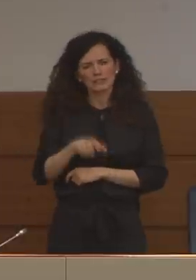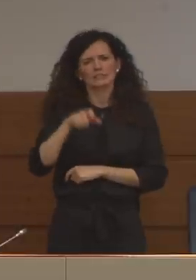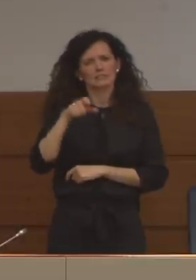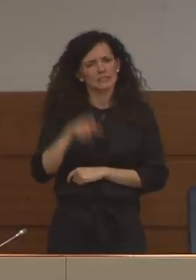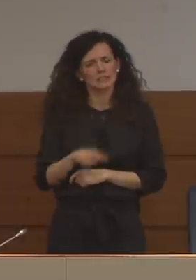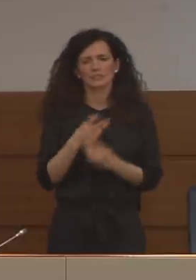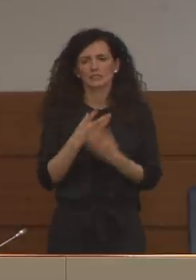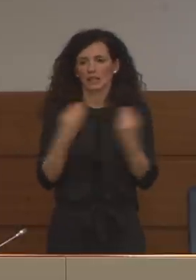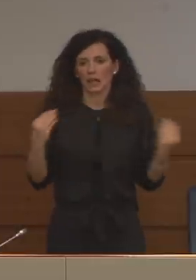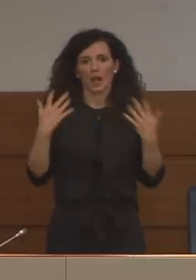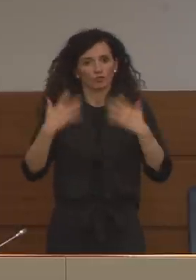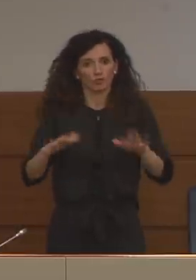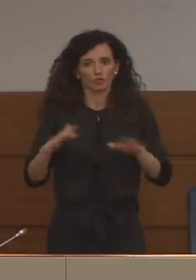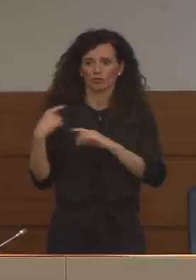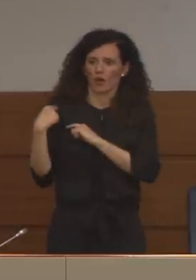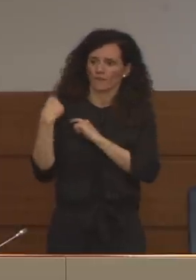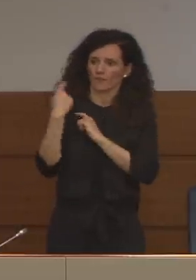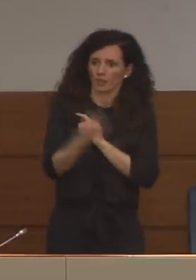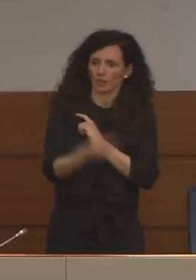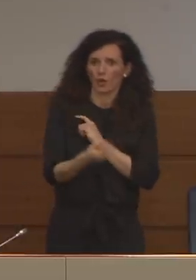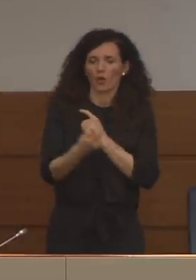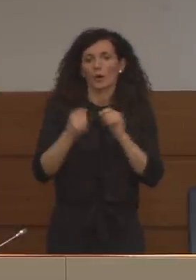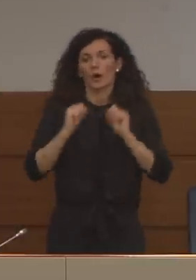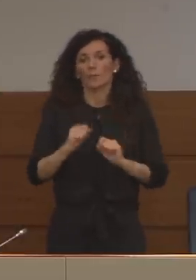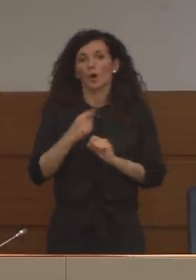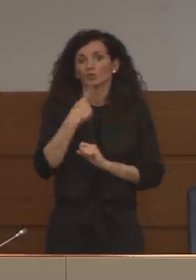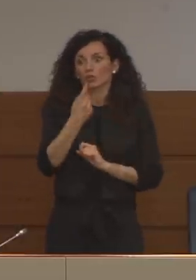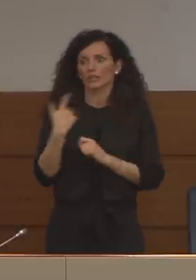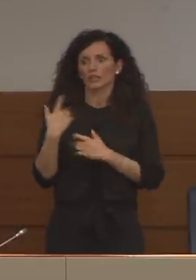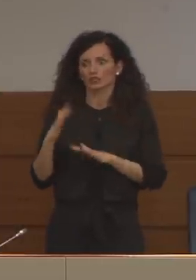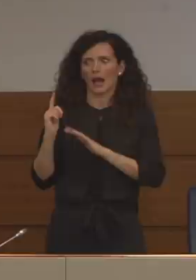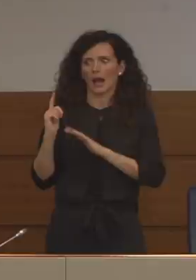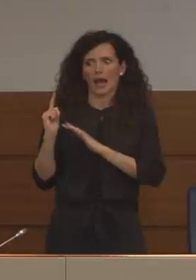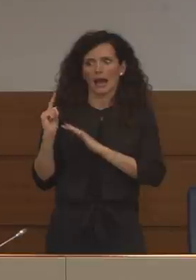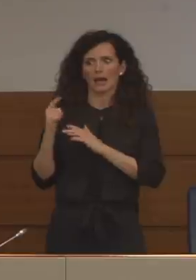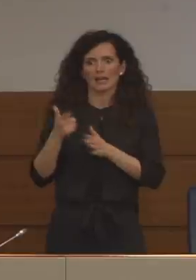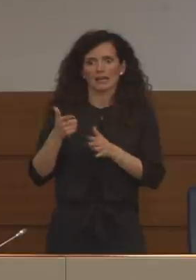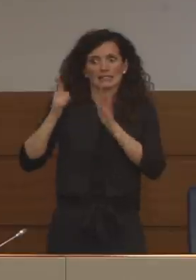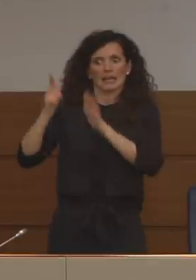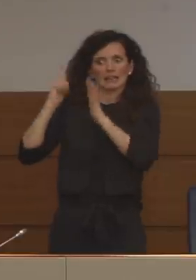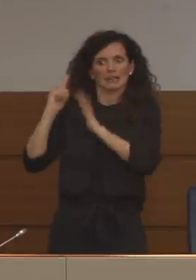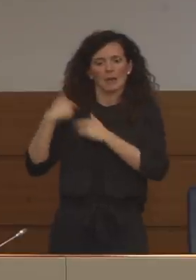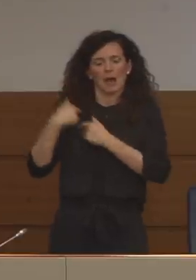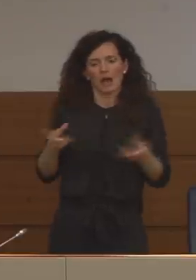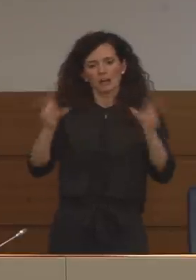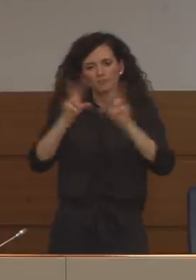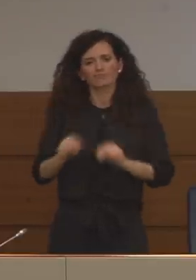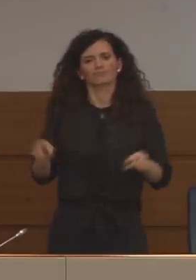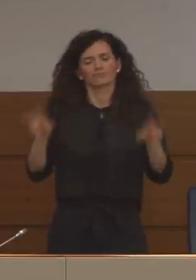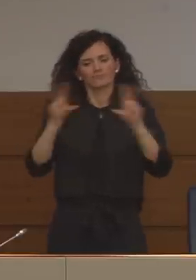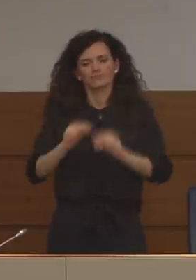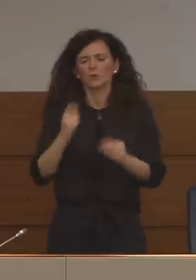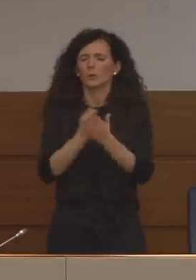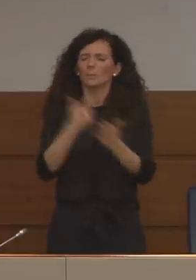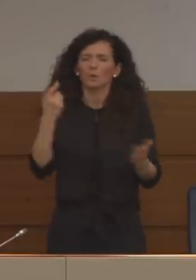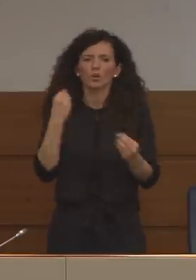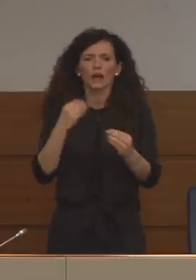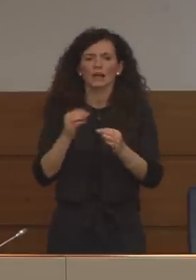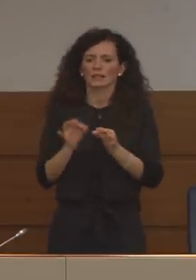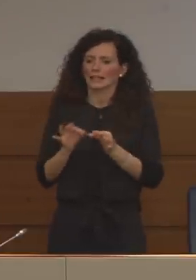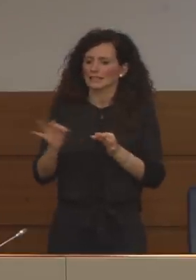giorni direi ormai in queste settimane sul concetto della distanza droplet